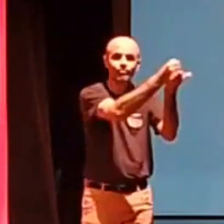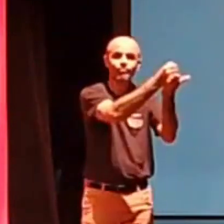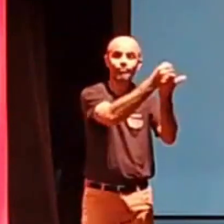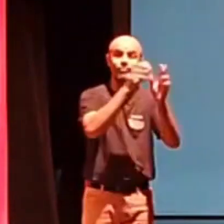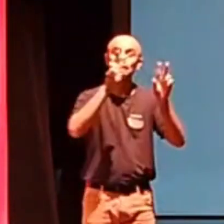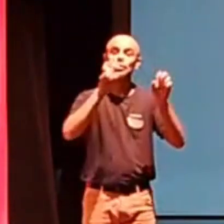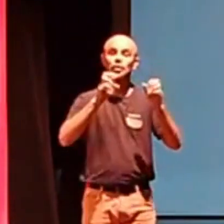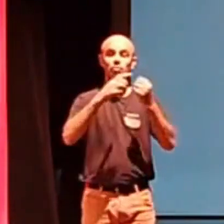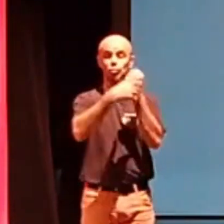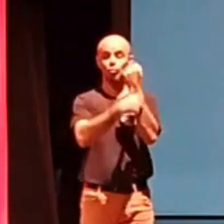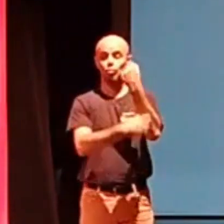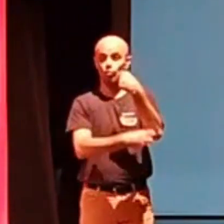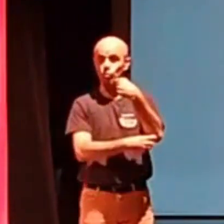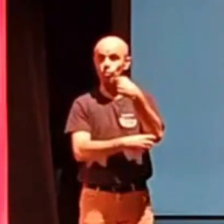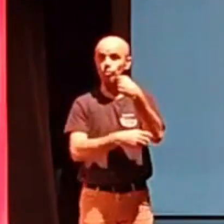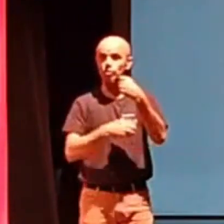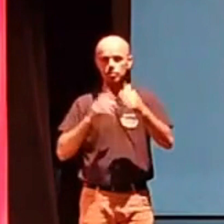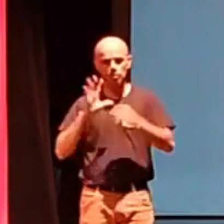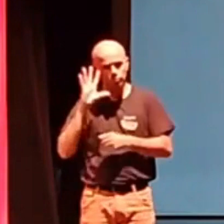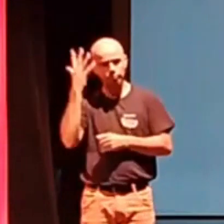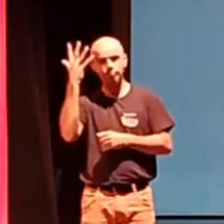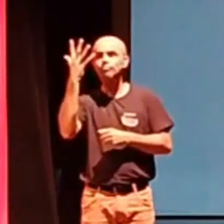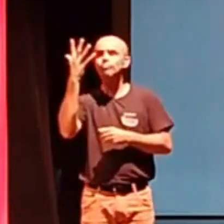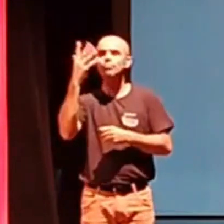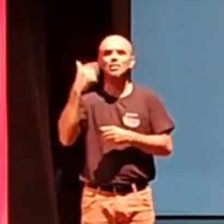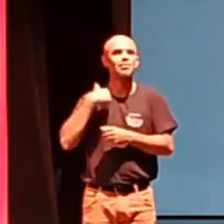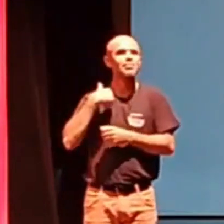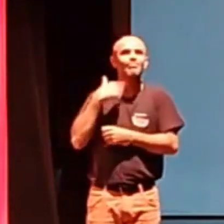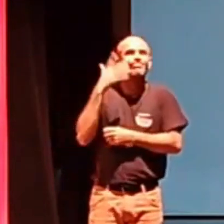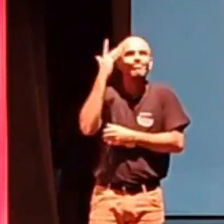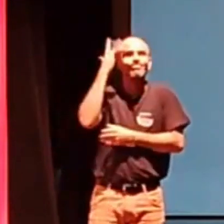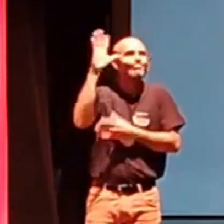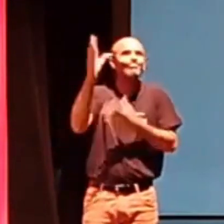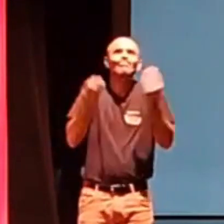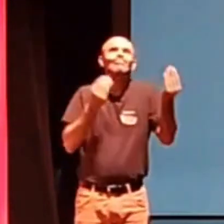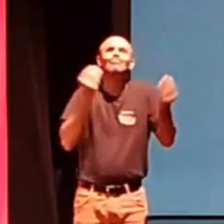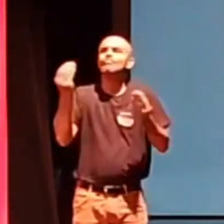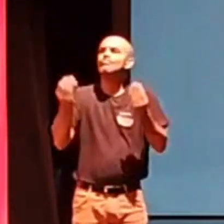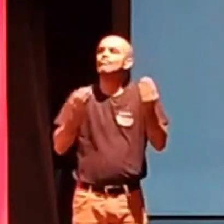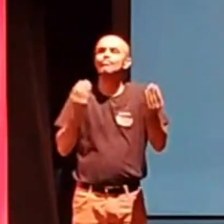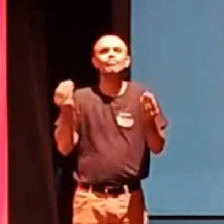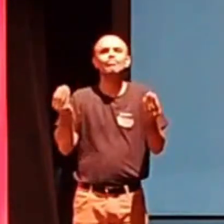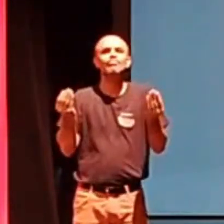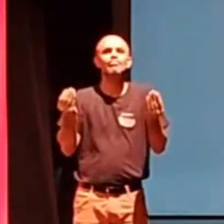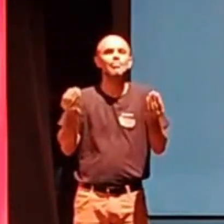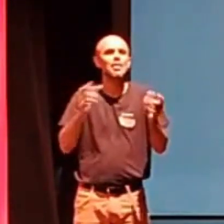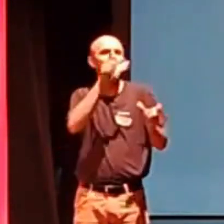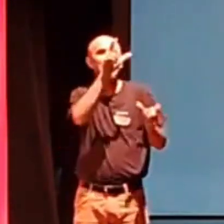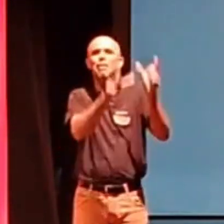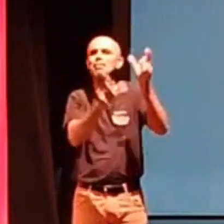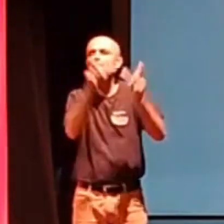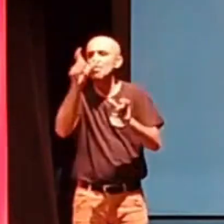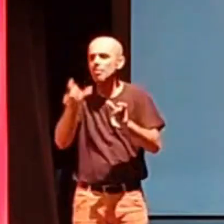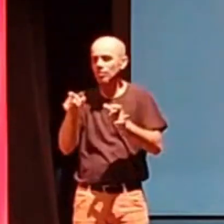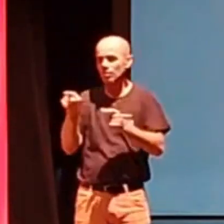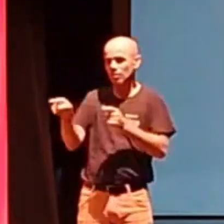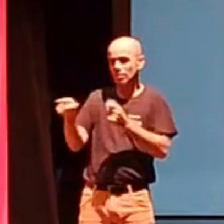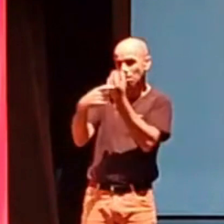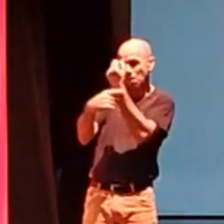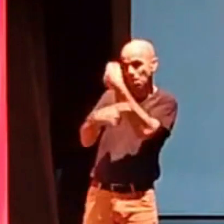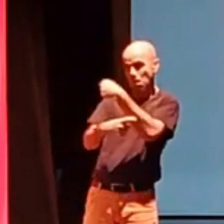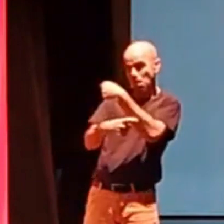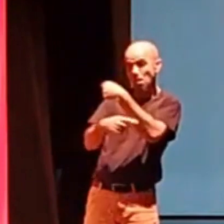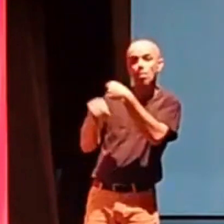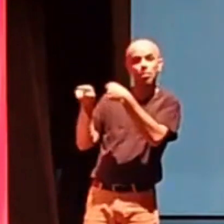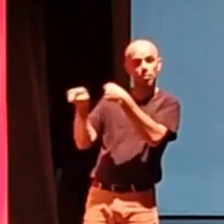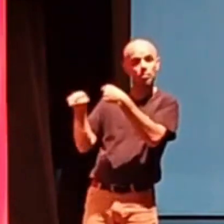de escoliose. Porque eu não tinha noção que pessoas não morrem de escoliose, mas ela